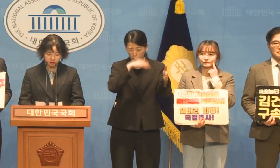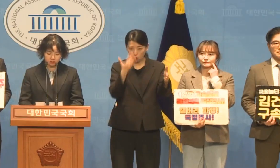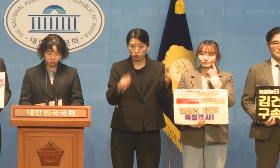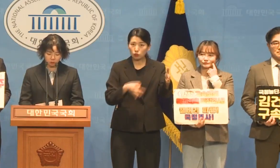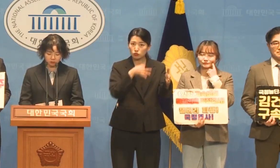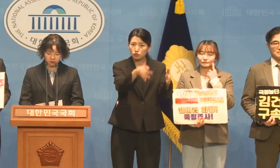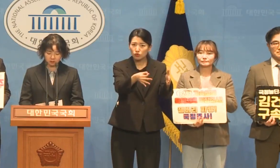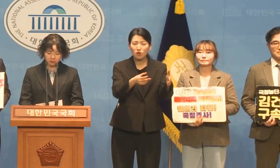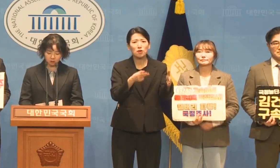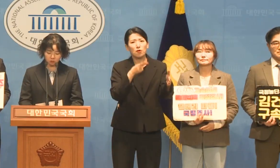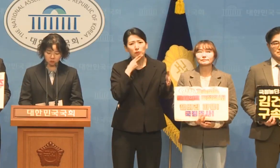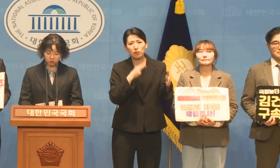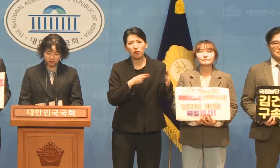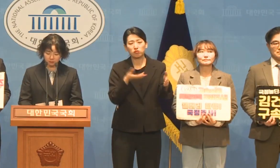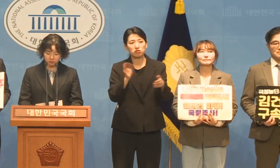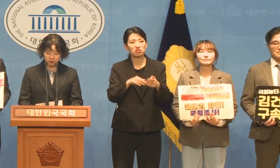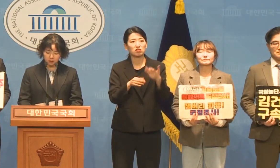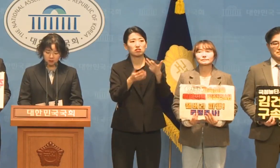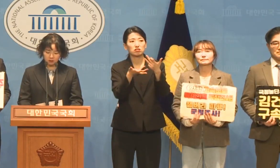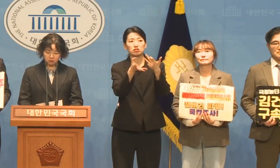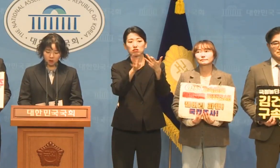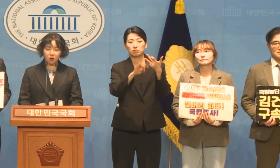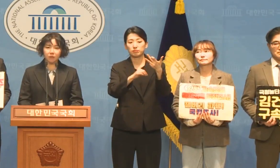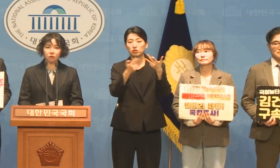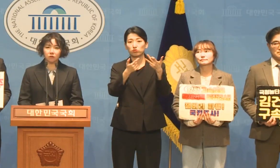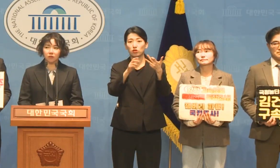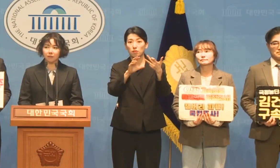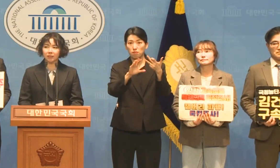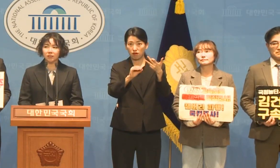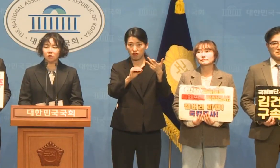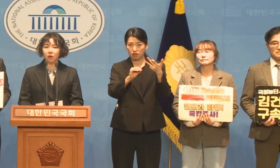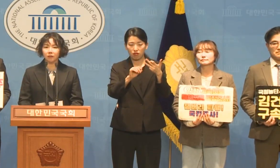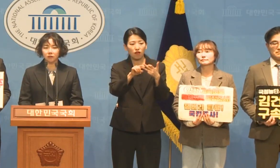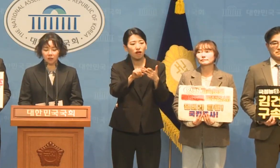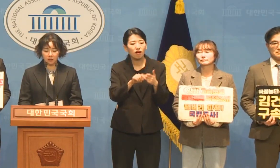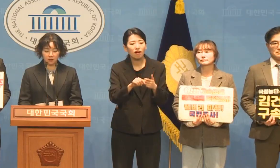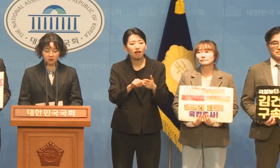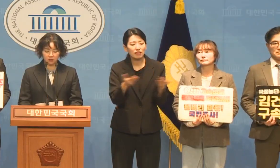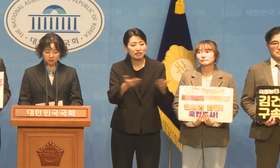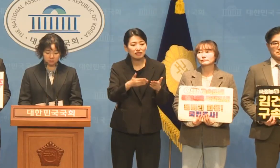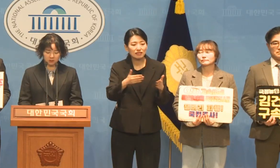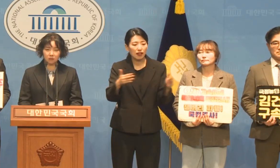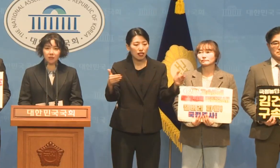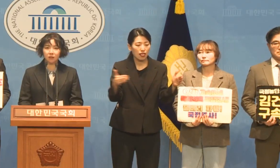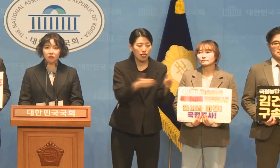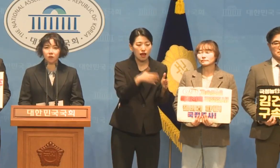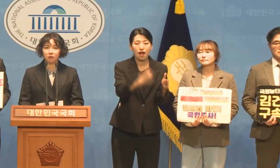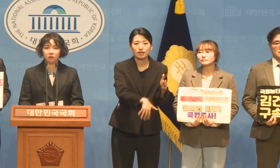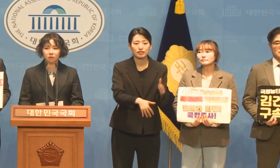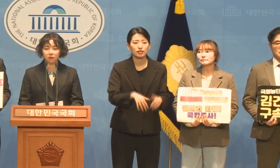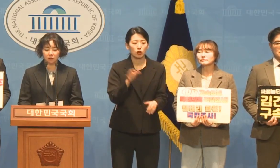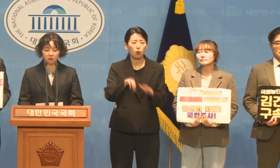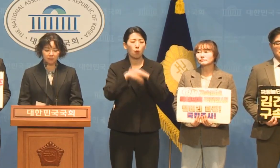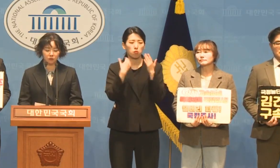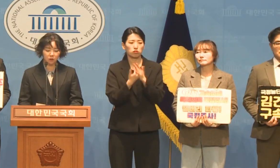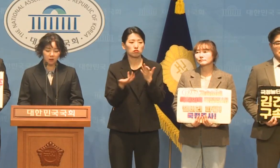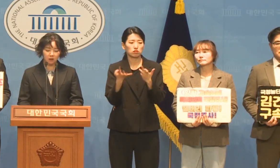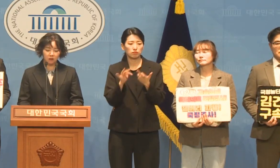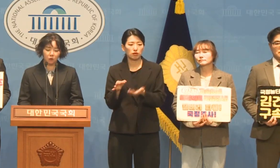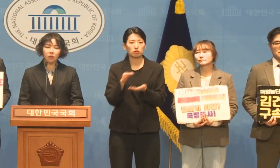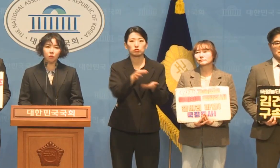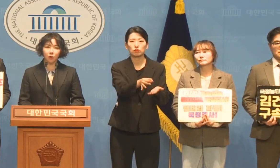이번에 그 용역사에 18억 6천만 원을 과업이 다 마치지도 않았는데 이제 지급을 했다는 거 아니겠습니까?